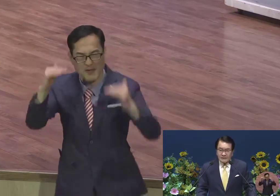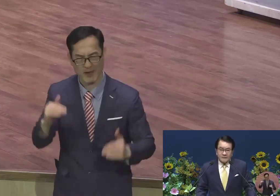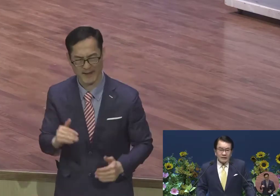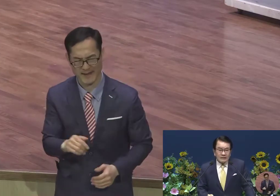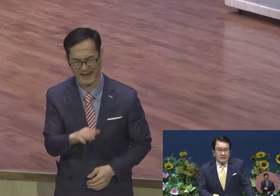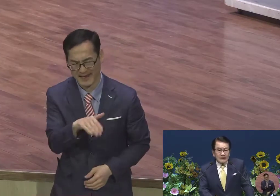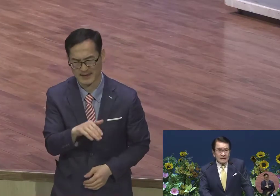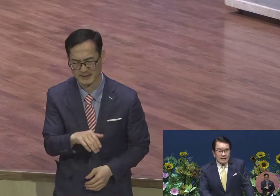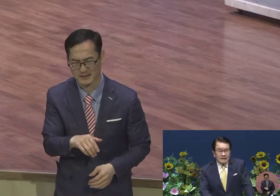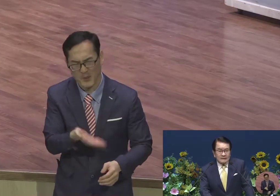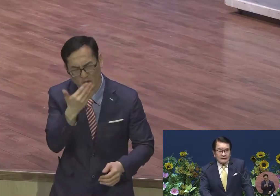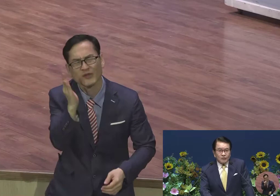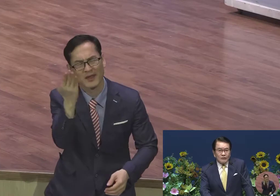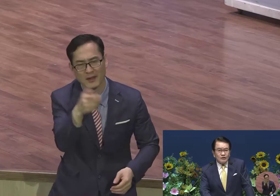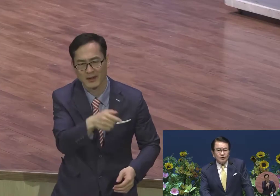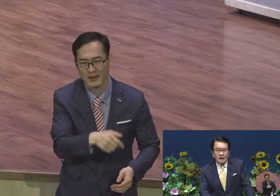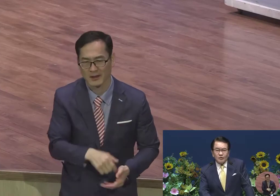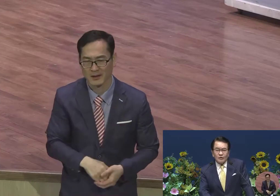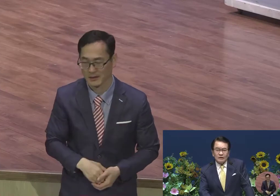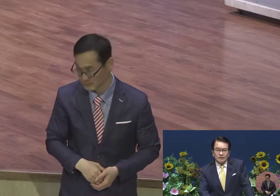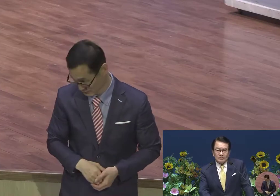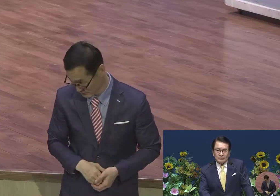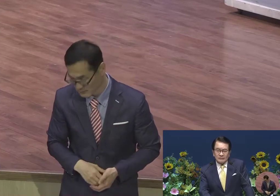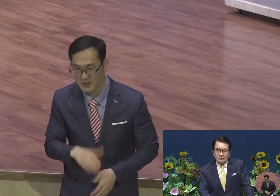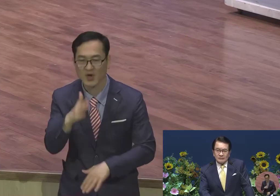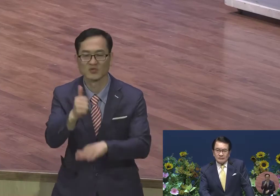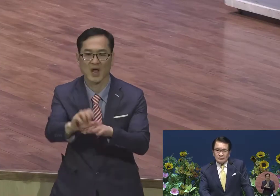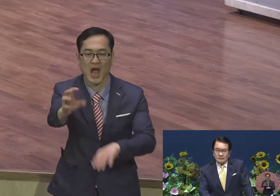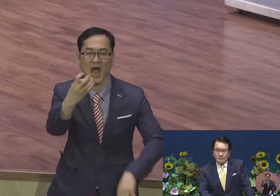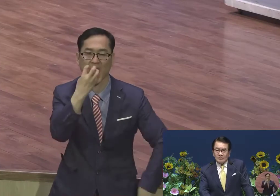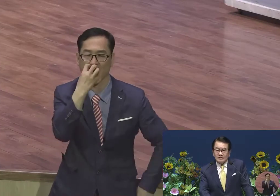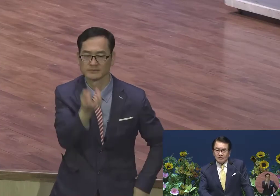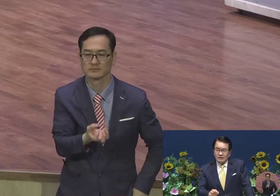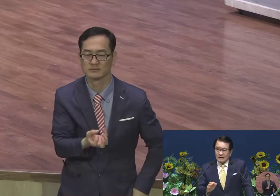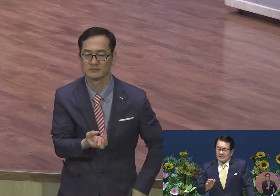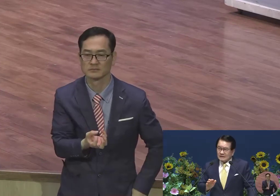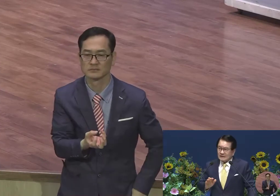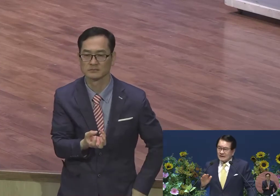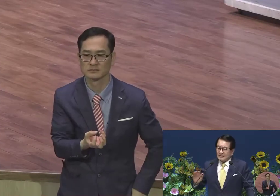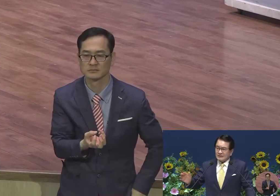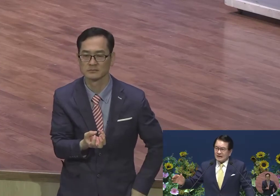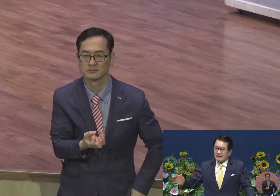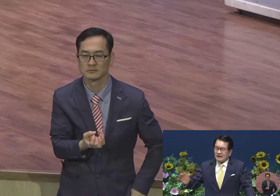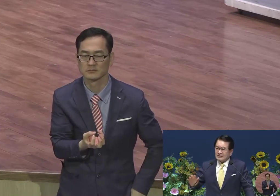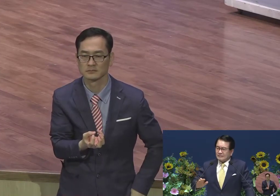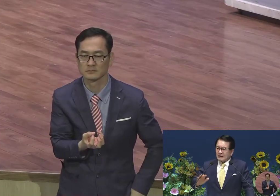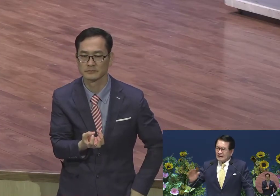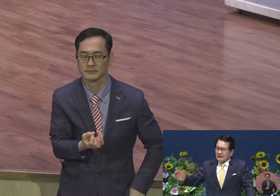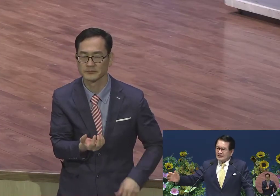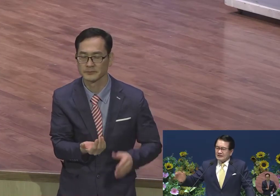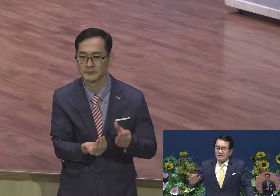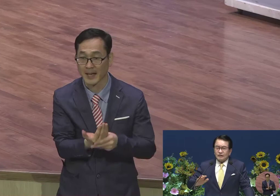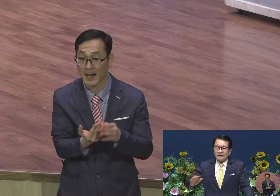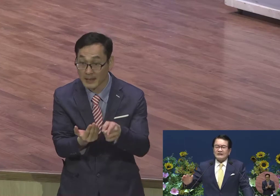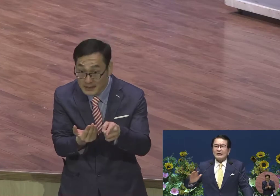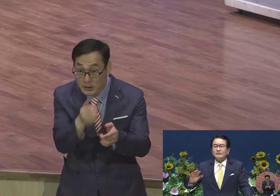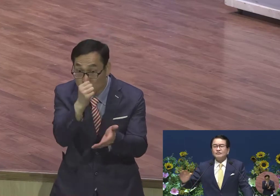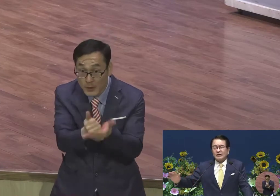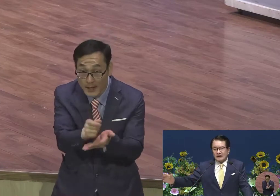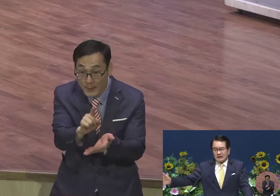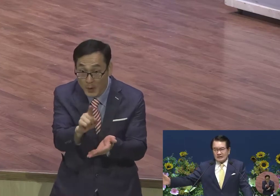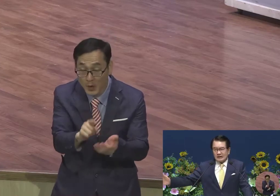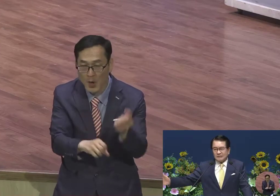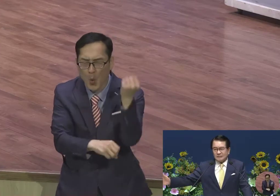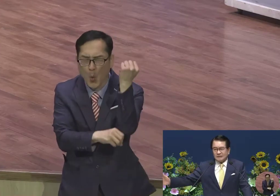이것을 뭐라 하느냐? 원죄라고. 원죄. 원죄. 우리가 이 세상 삶에서 태어나서 막 짓는 죄는